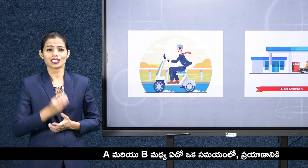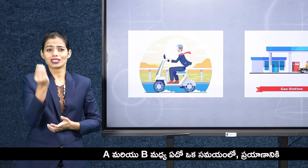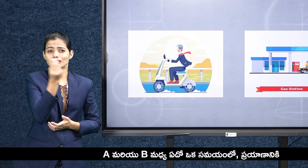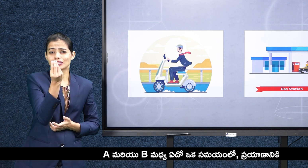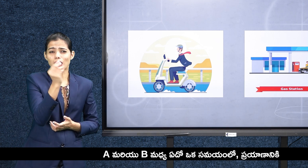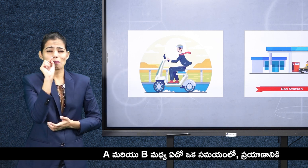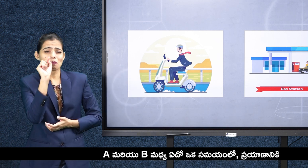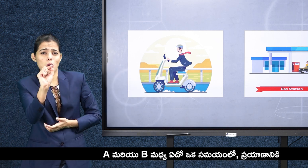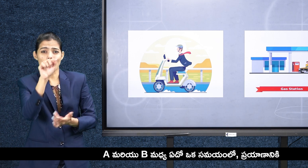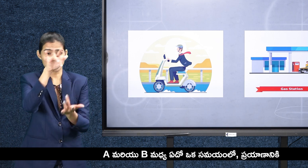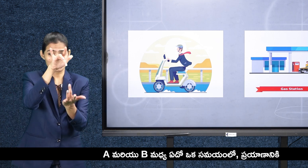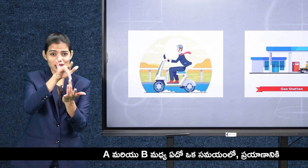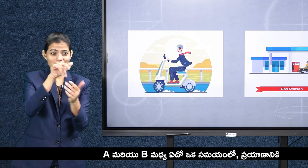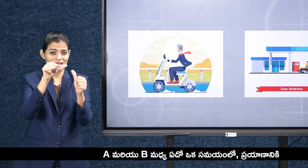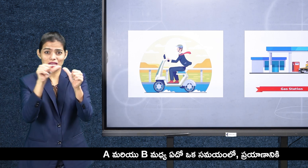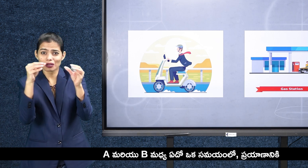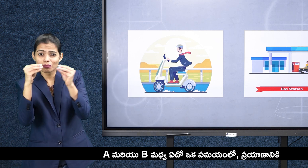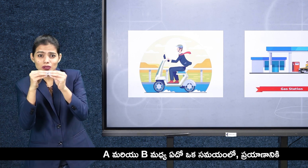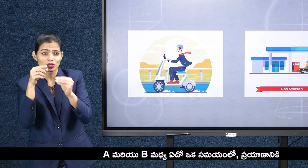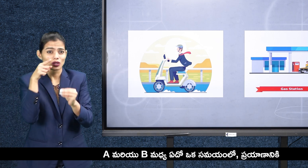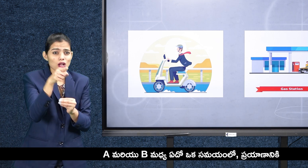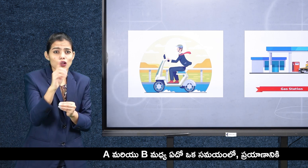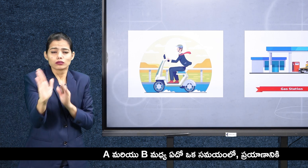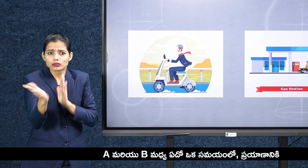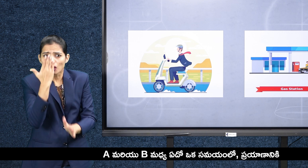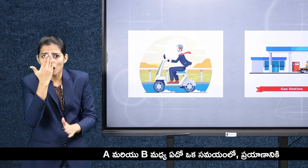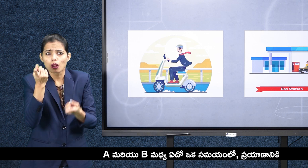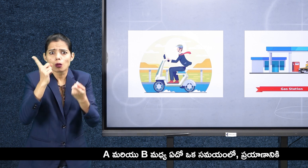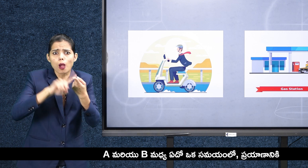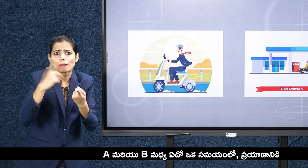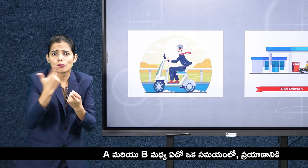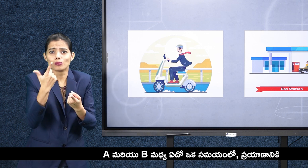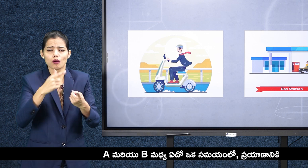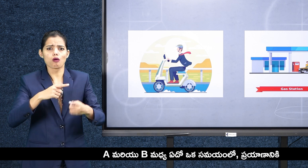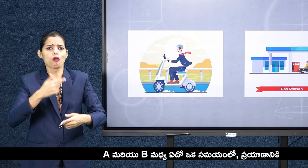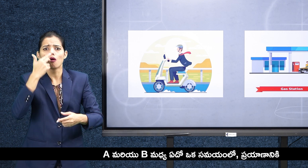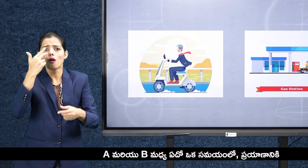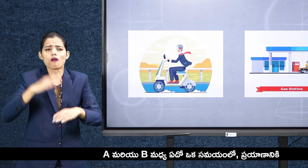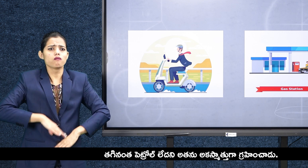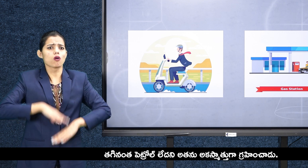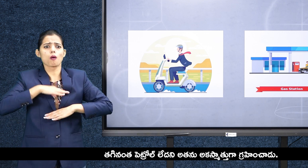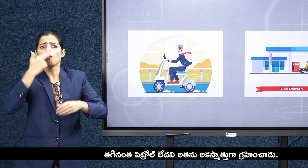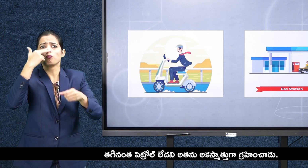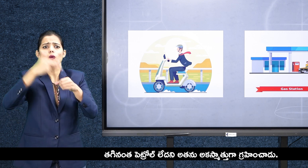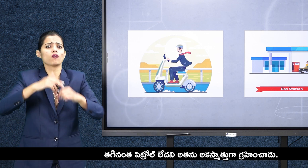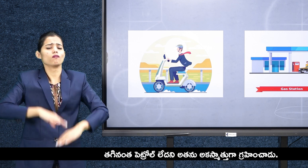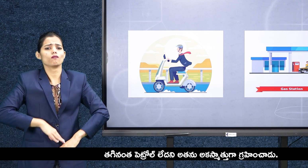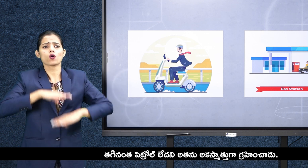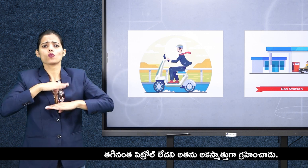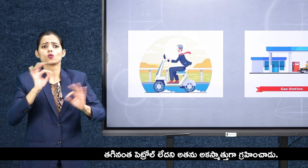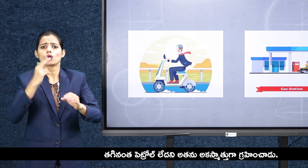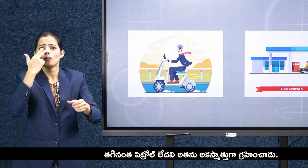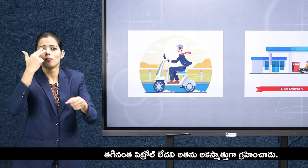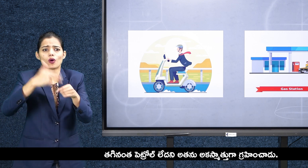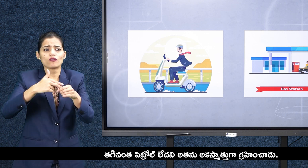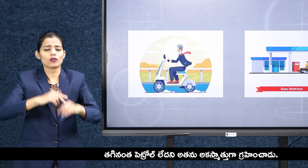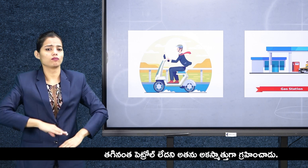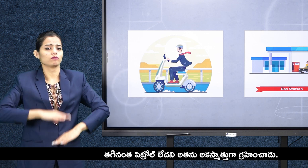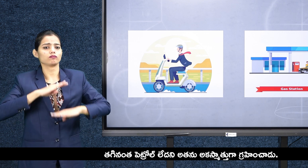ఏ మరియు బి మధ్య ఏదో ఒక సమయంలో ప్రయాణానికి తగినంత పెట్రోల్ లేదని అతను